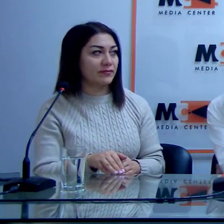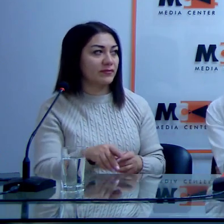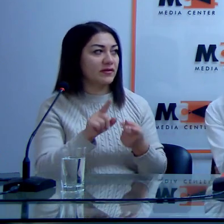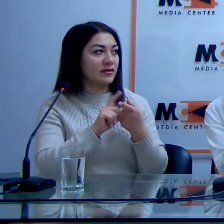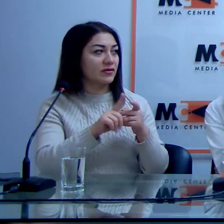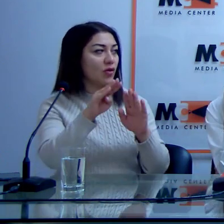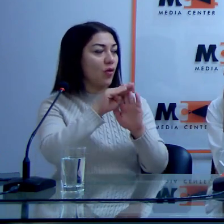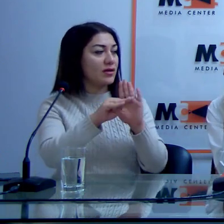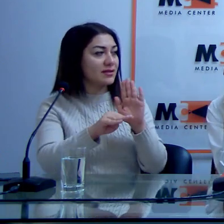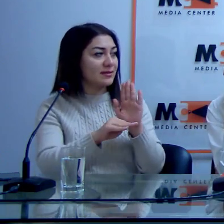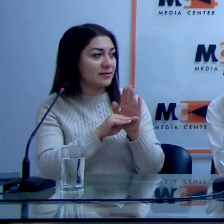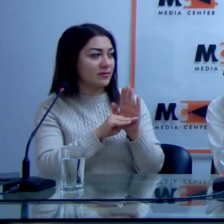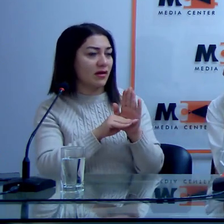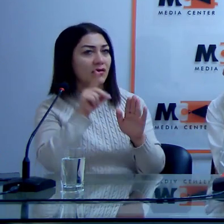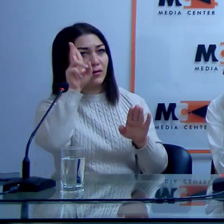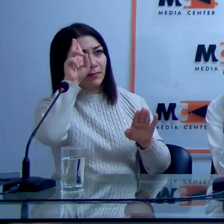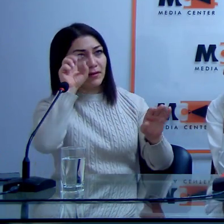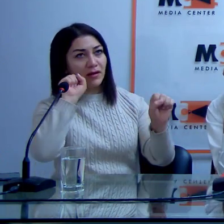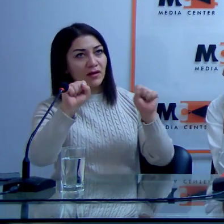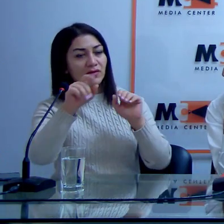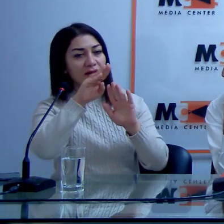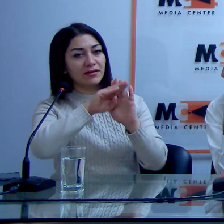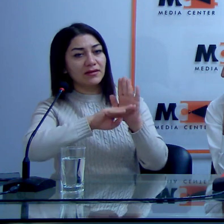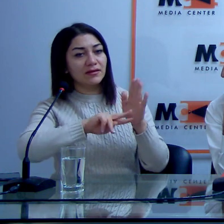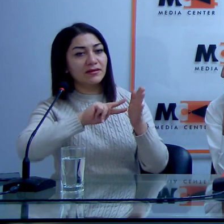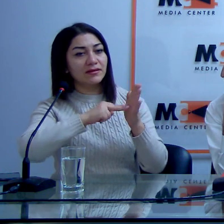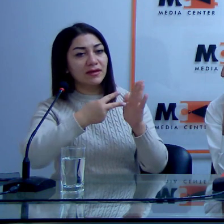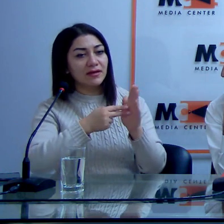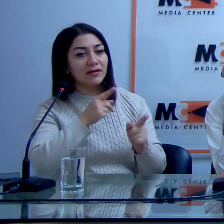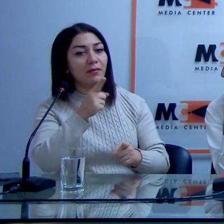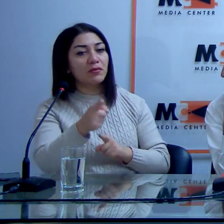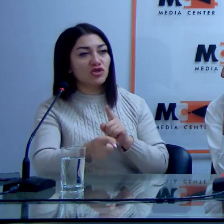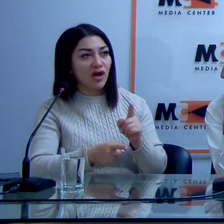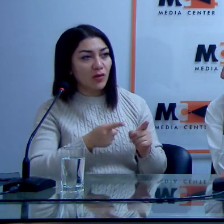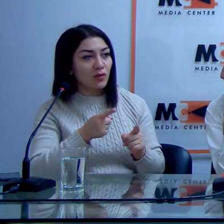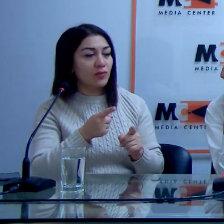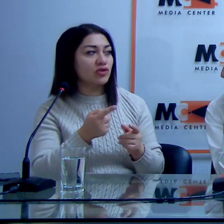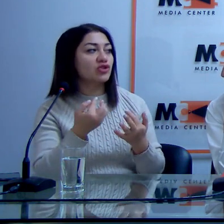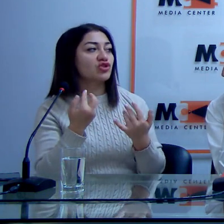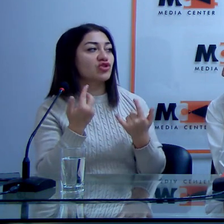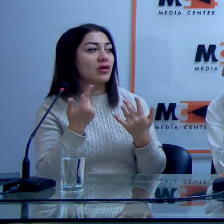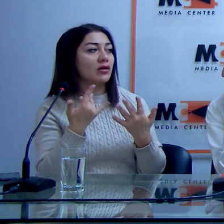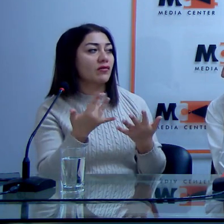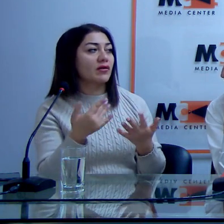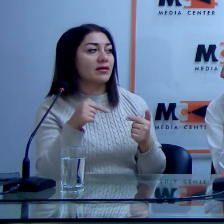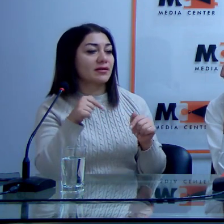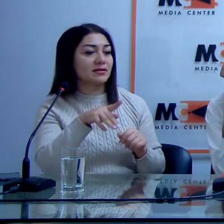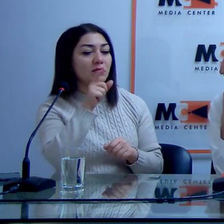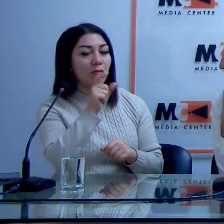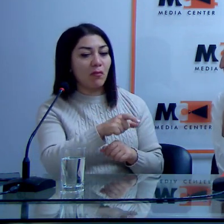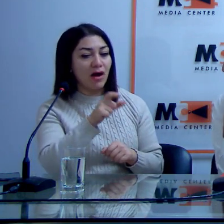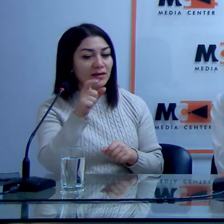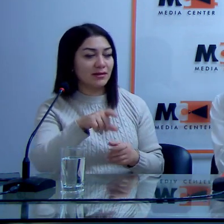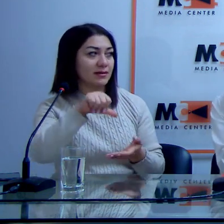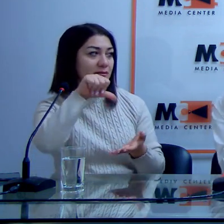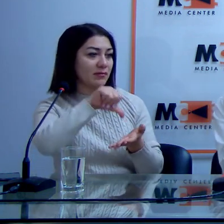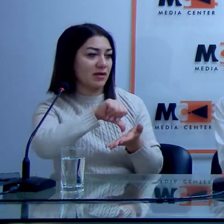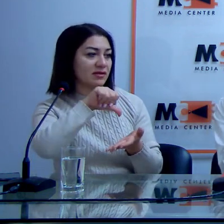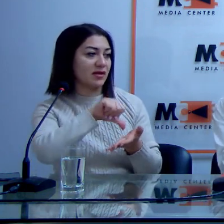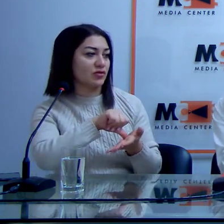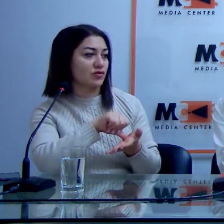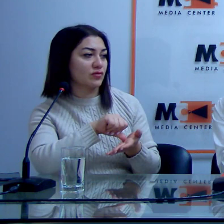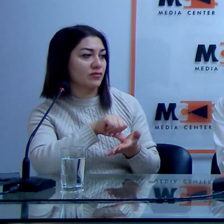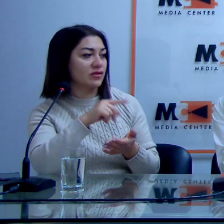օրենսդրական նախաձեռնությունների, կառավարության ծրագրերի մշակումների աշխատանքում, որքանով են այս անձինք ներգրավված, այսինքն